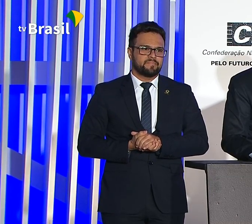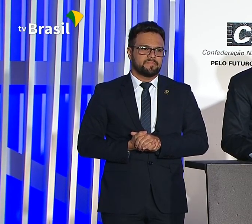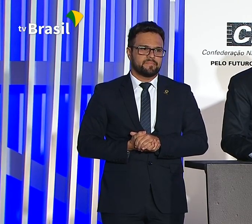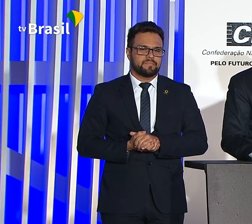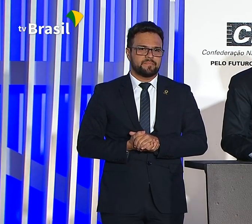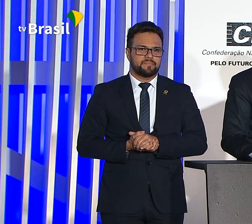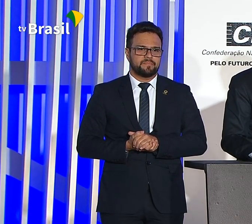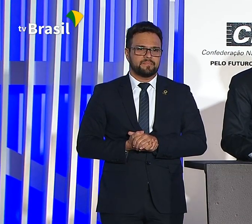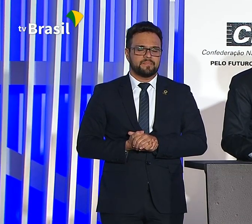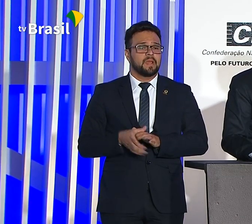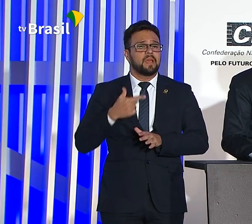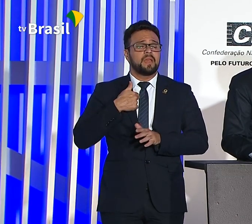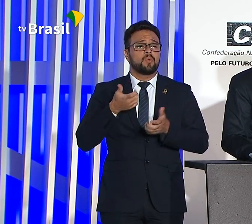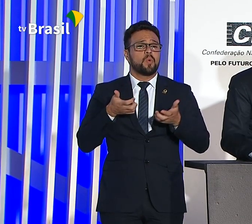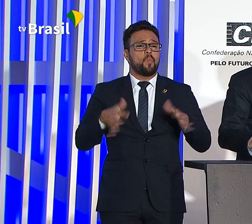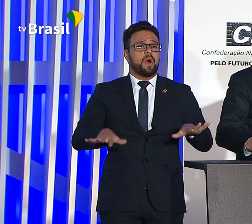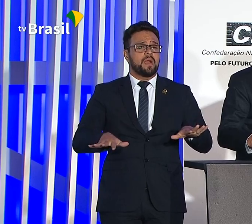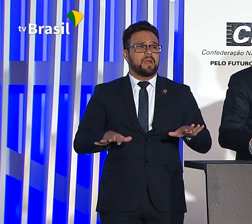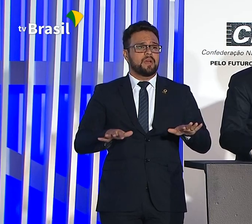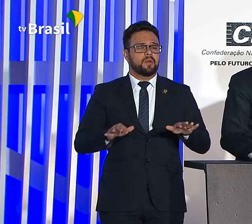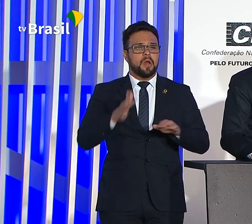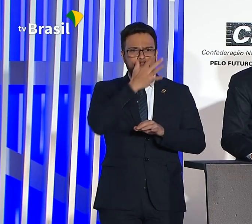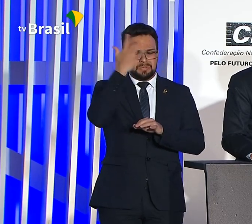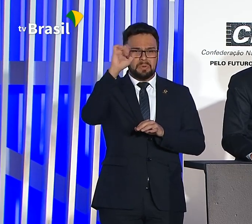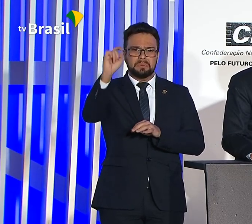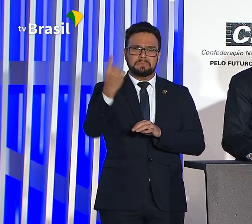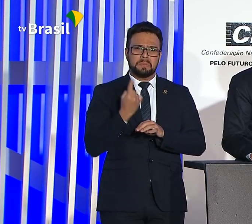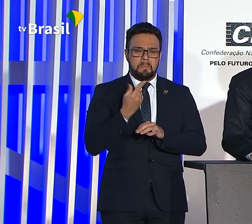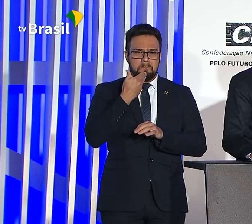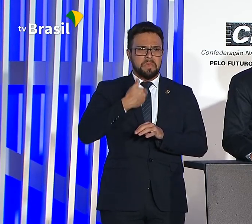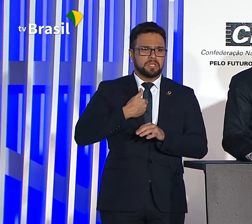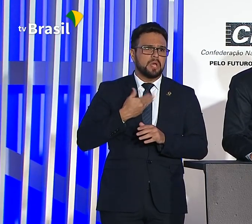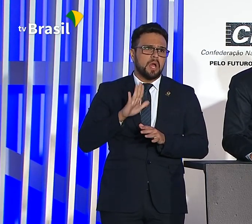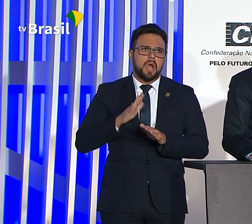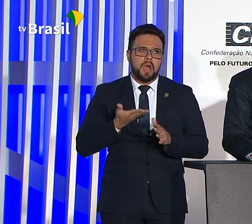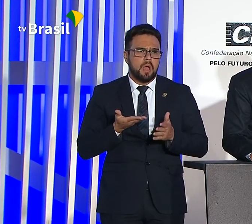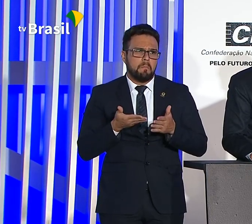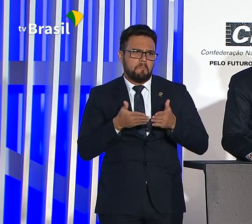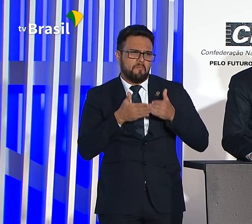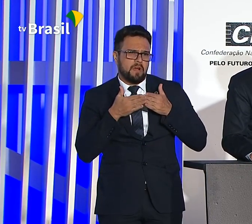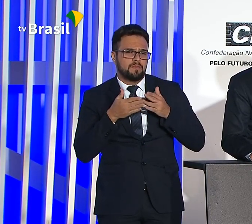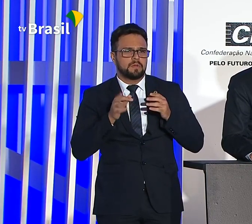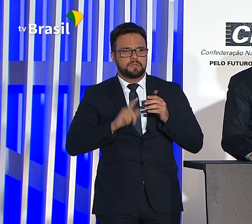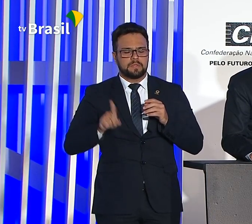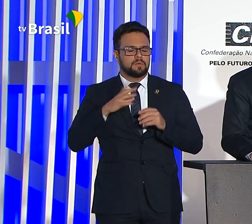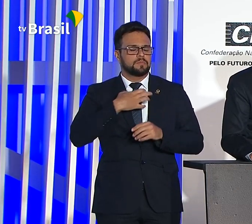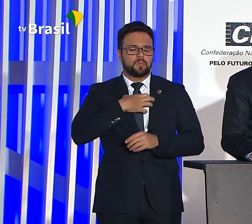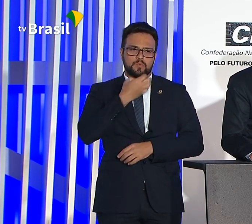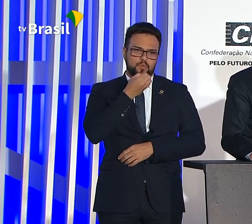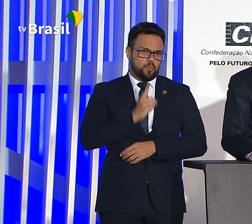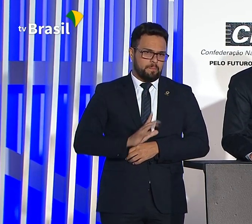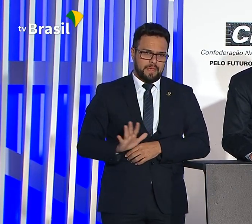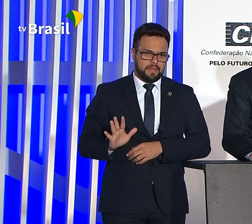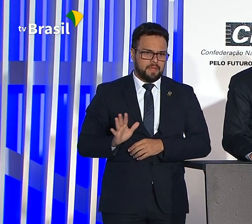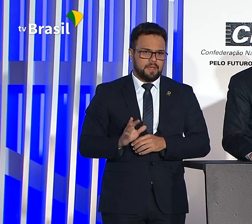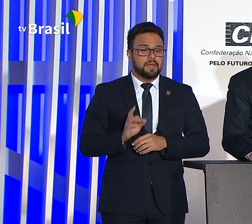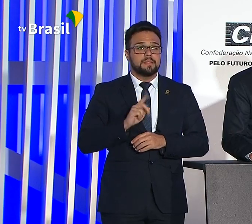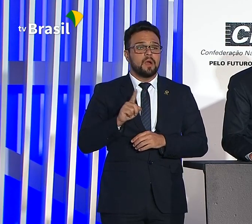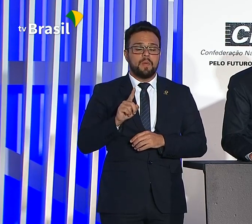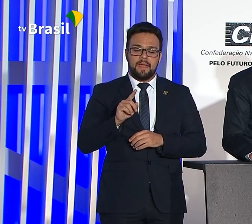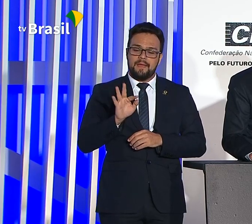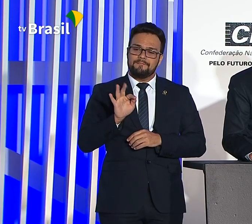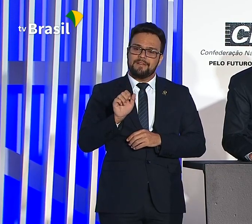eu não quero ninguém chegando pra mim pedindo favor não me sinto bem não é favor o